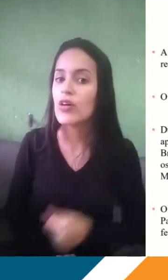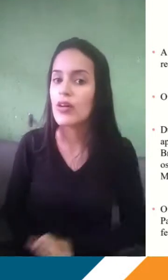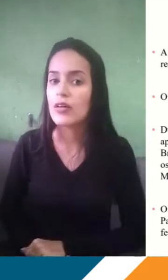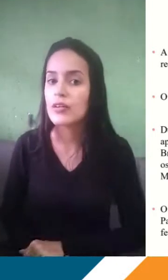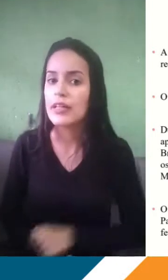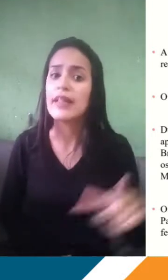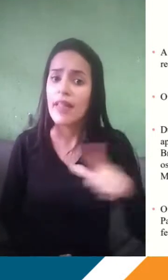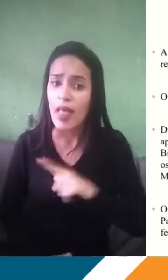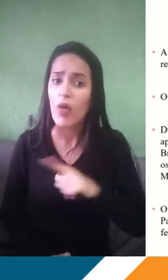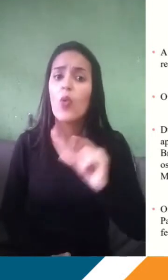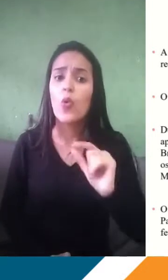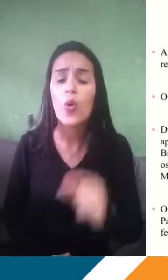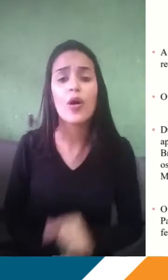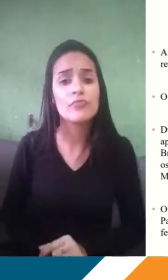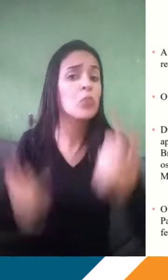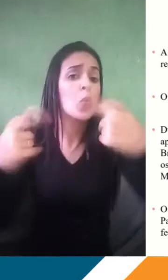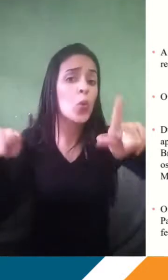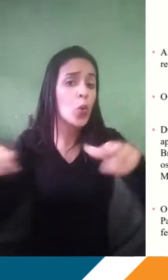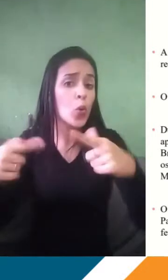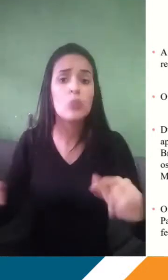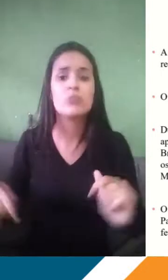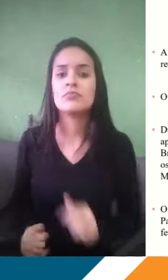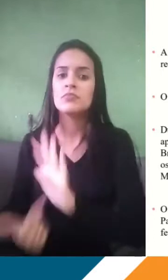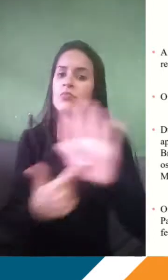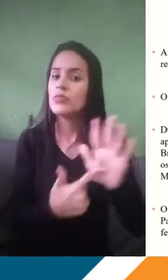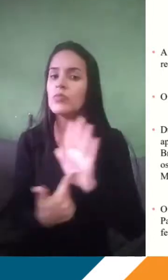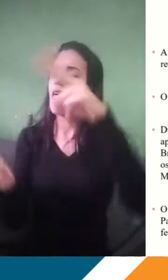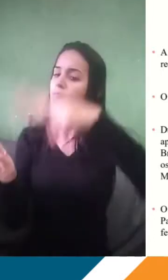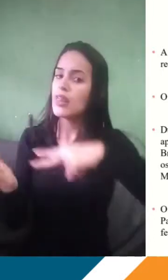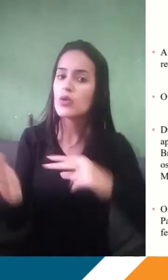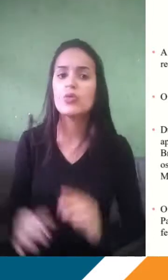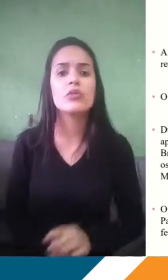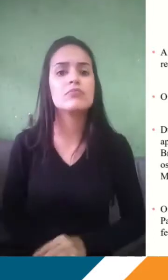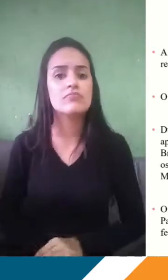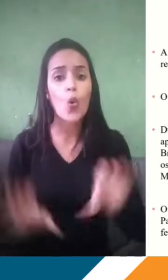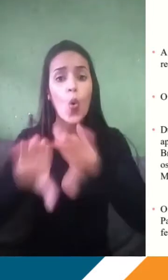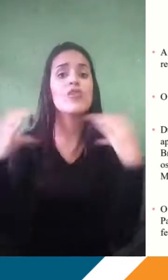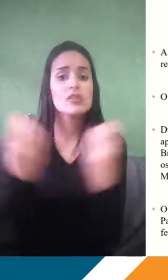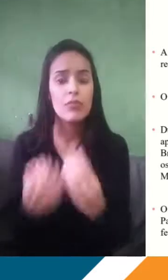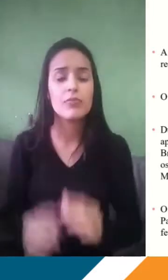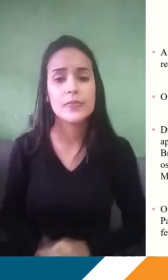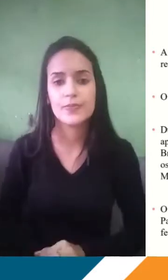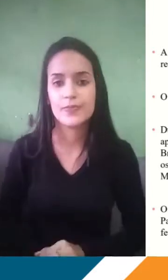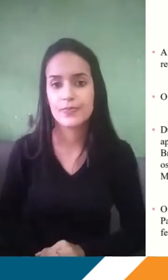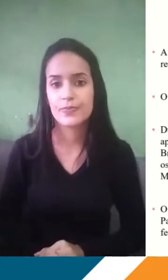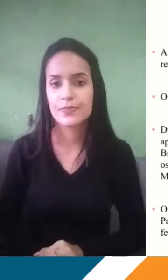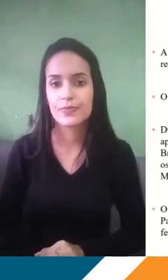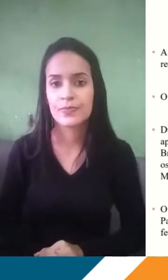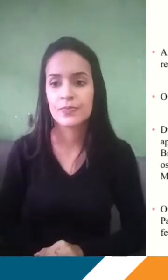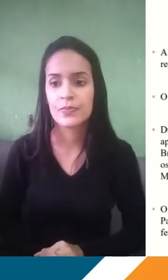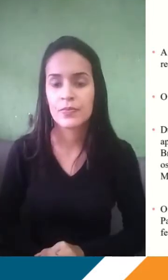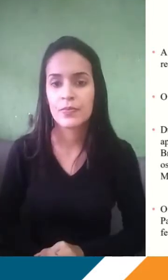conferências, recitais, exposições, leituras e convenções. O evento foi aberto por uma conferência de Graça